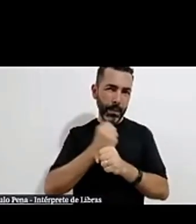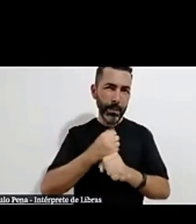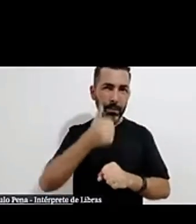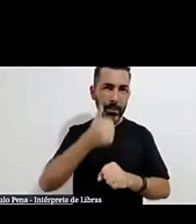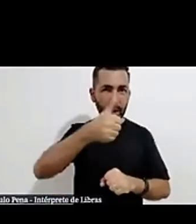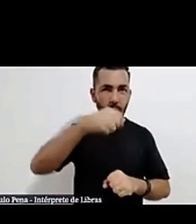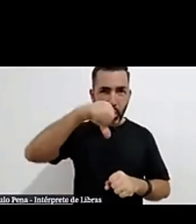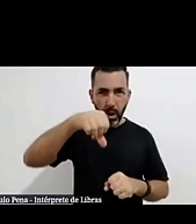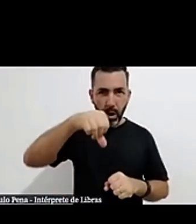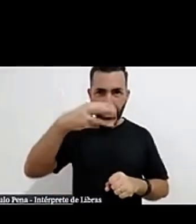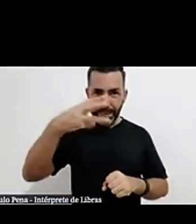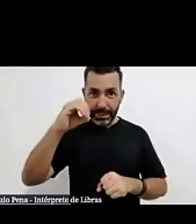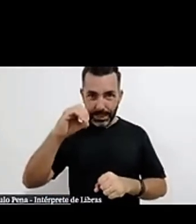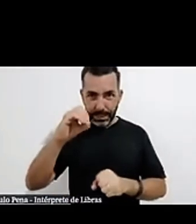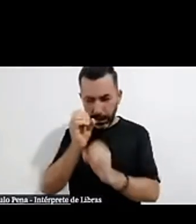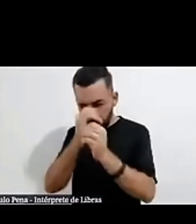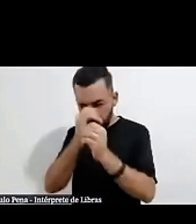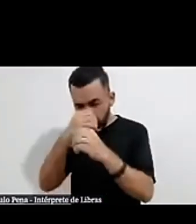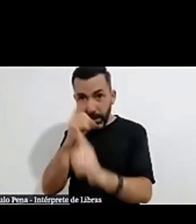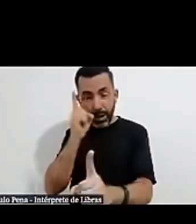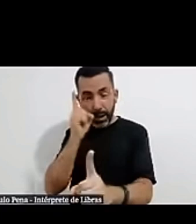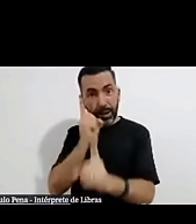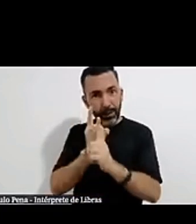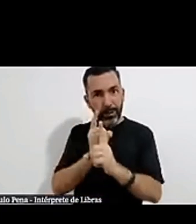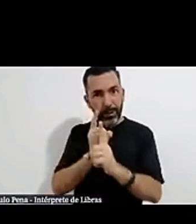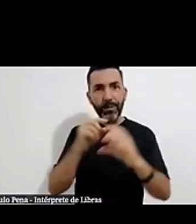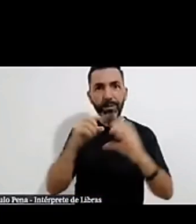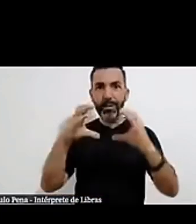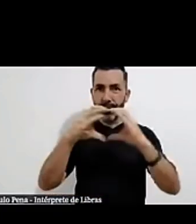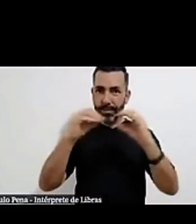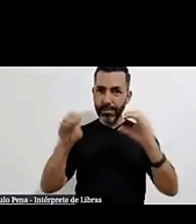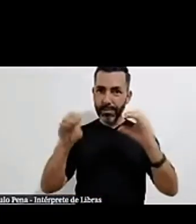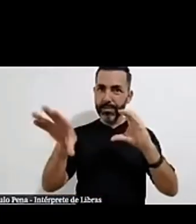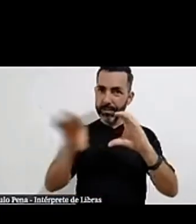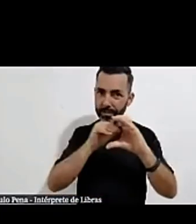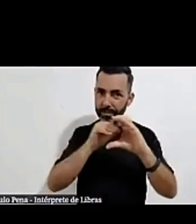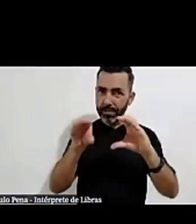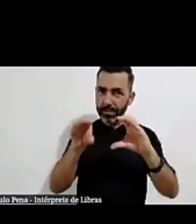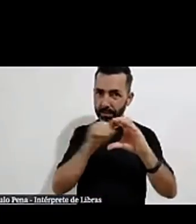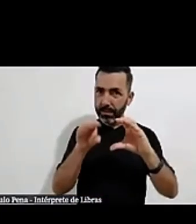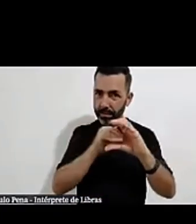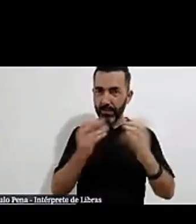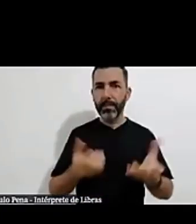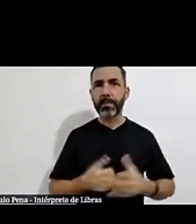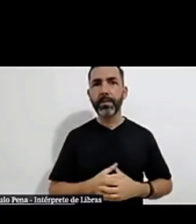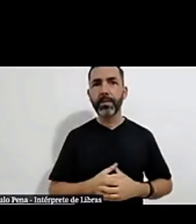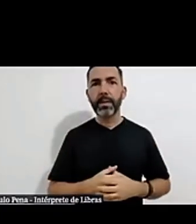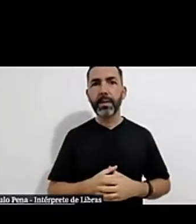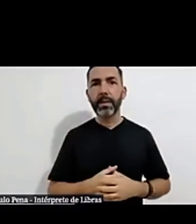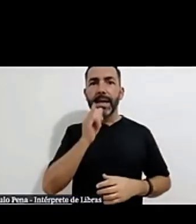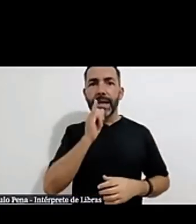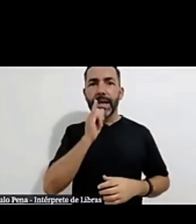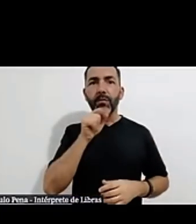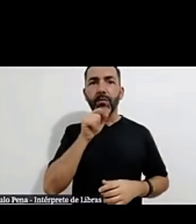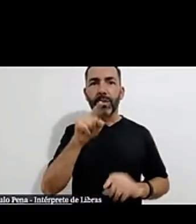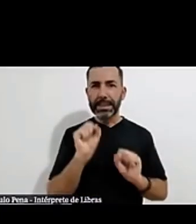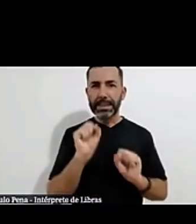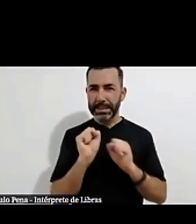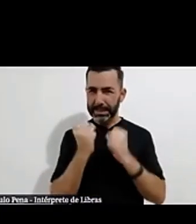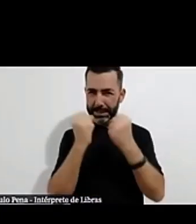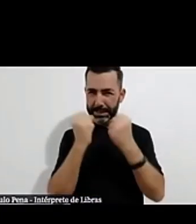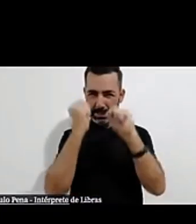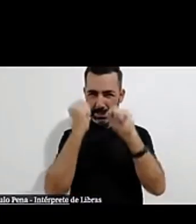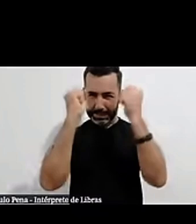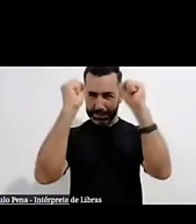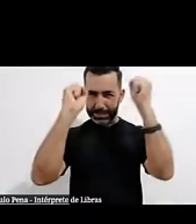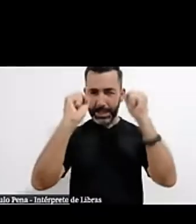igual nós, só entra pela boca, tá bom? Então, redução do estresse oxidativo. Essa é a cereja